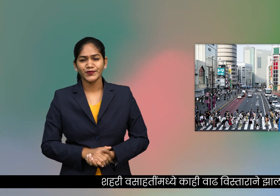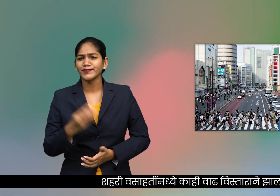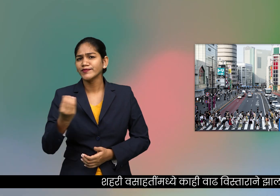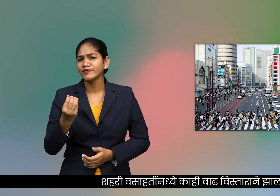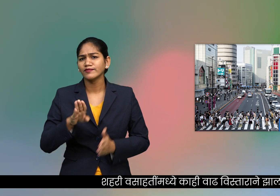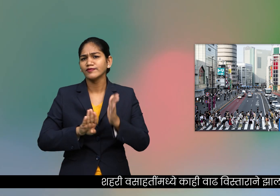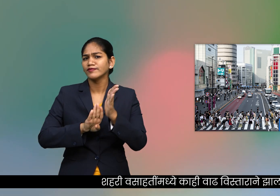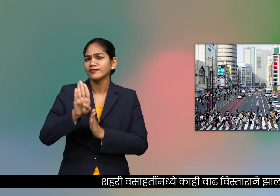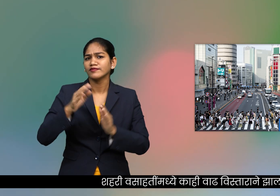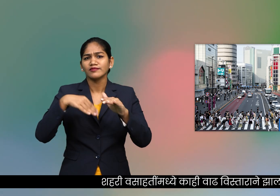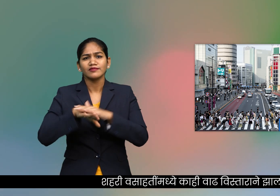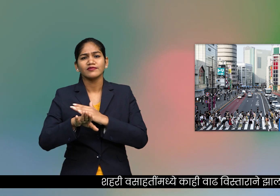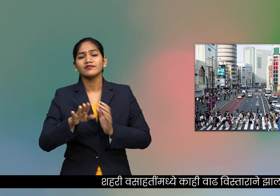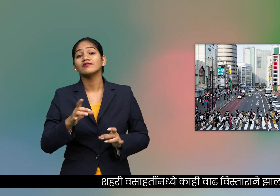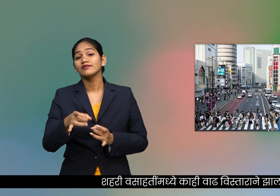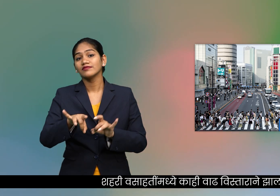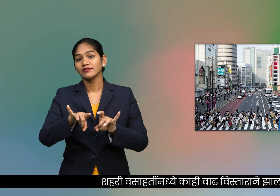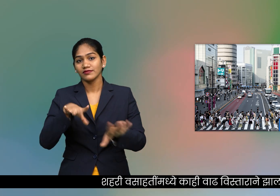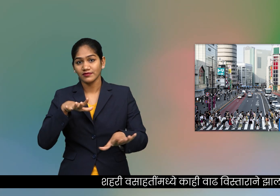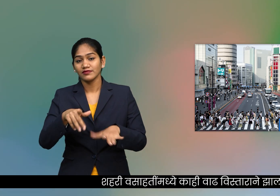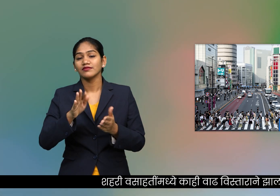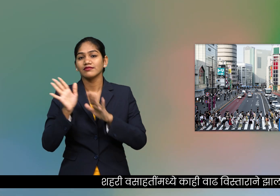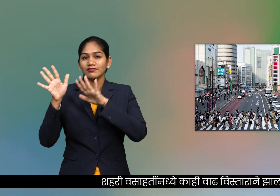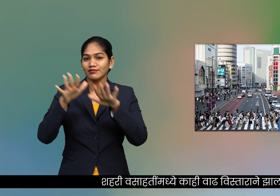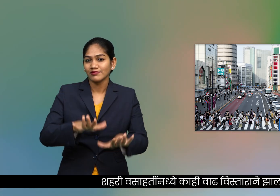शहरी वसाहतींमध्ये काही वाढ विस्ताराने झाली.